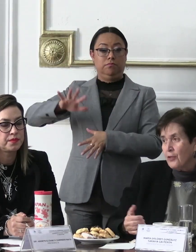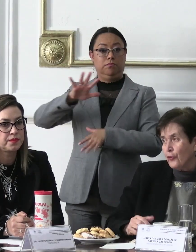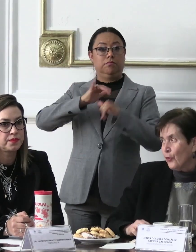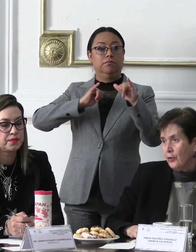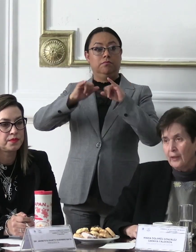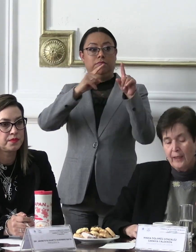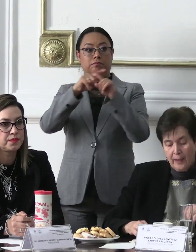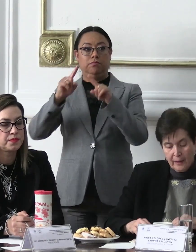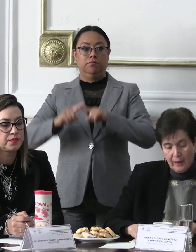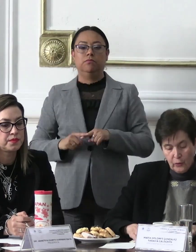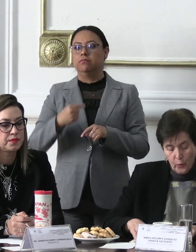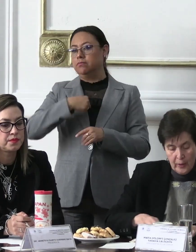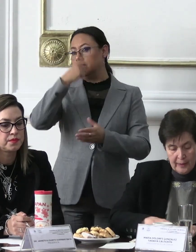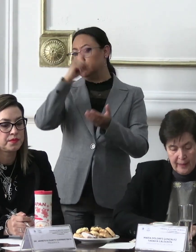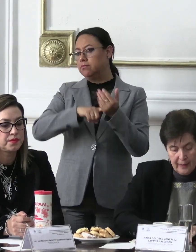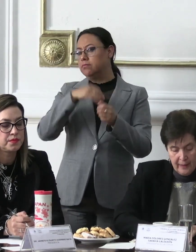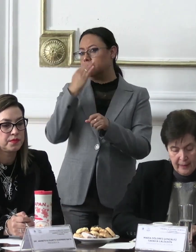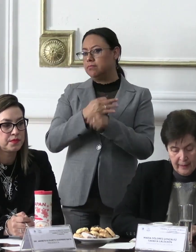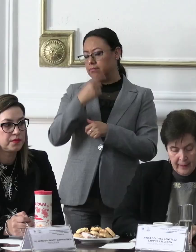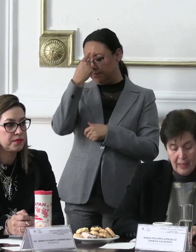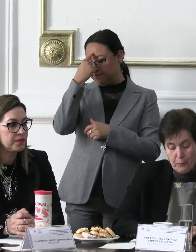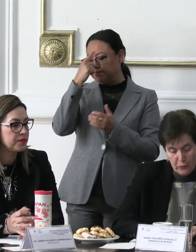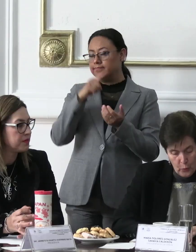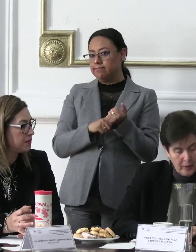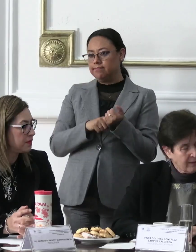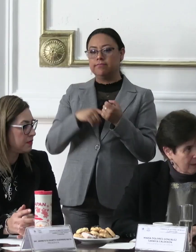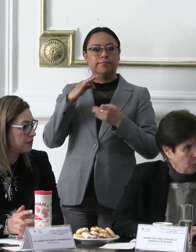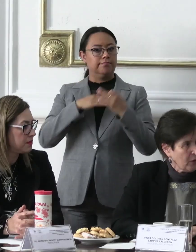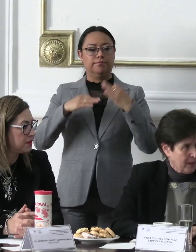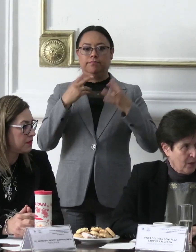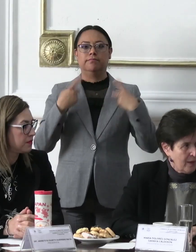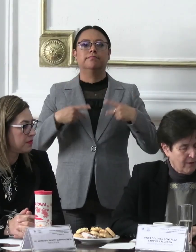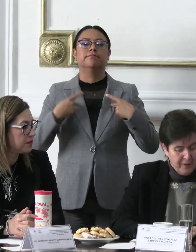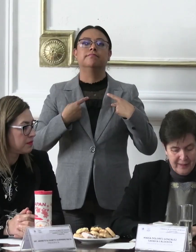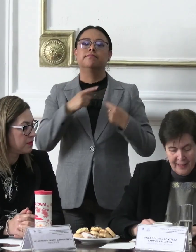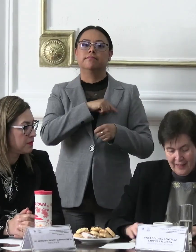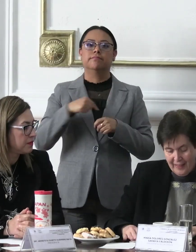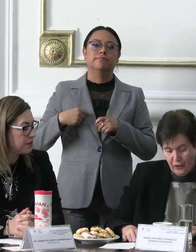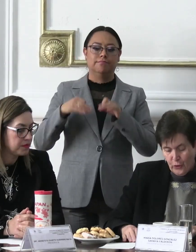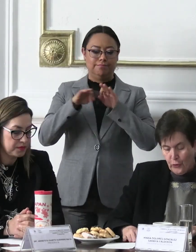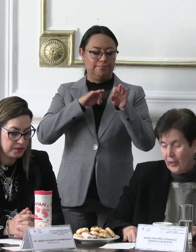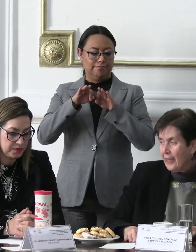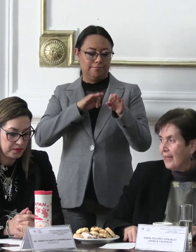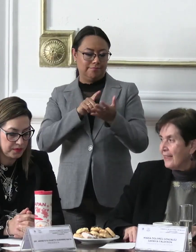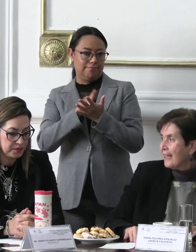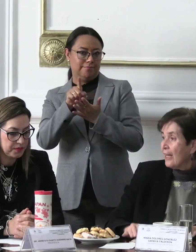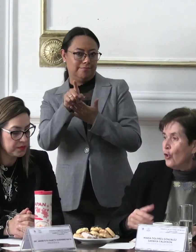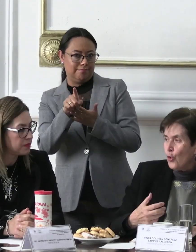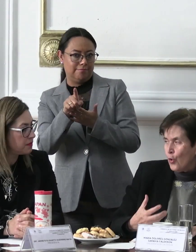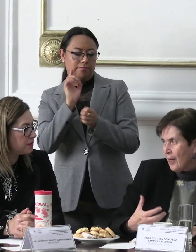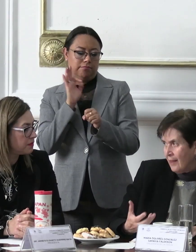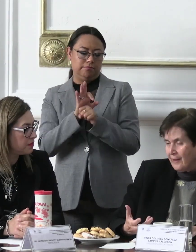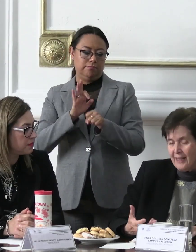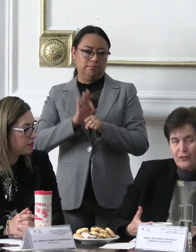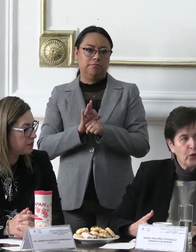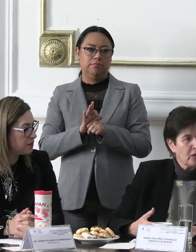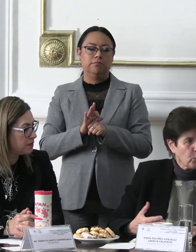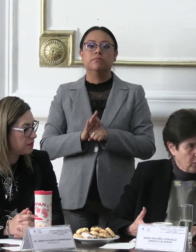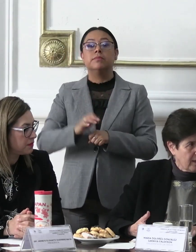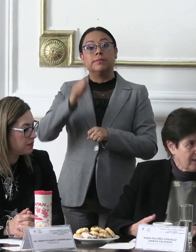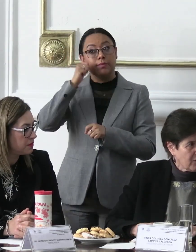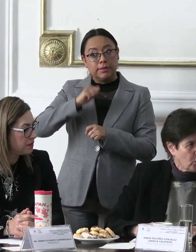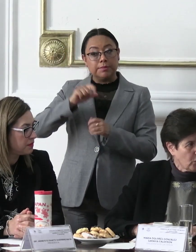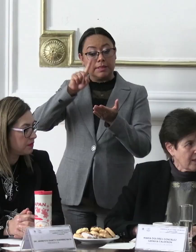una convicción de todas las personas que hemos trabajado en la defensa de derechos, de que en lo local, que es